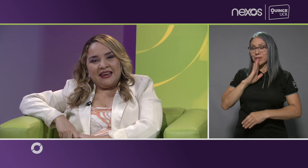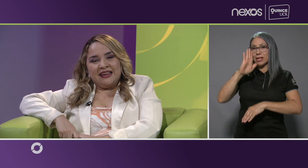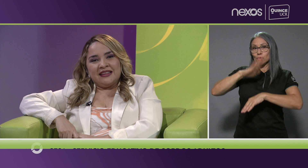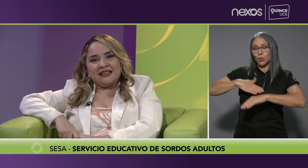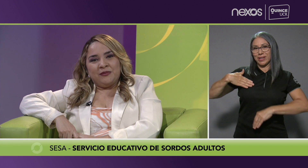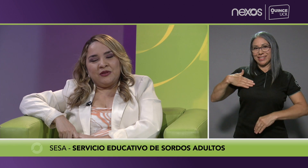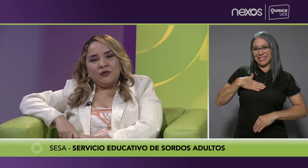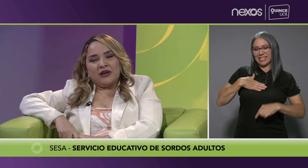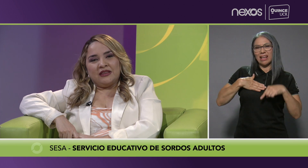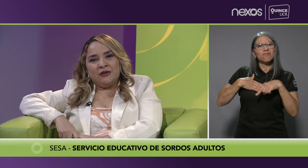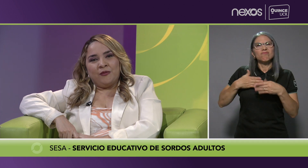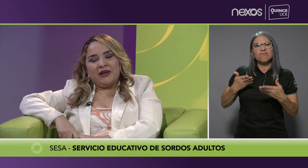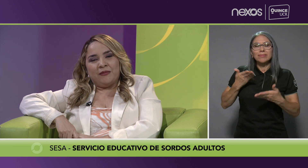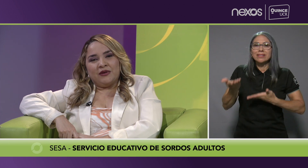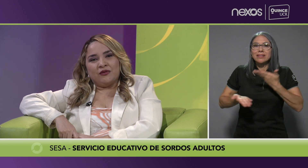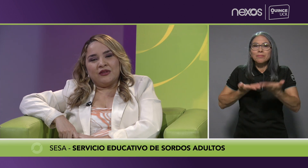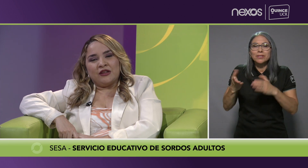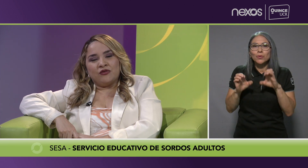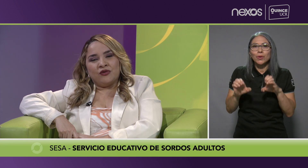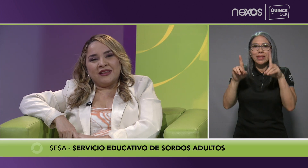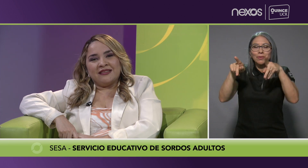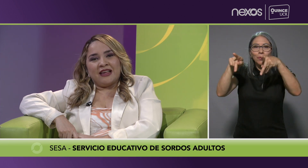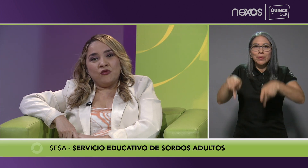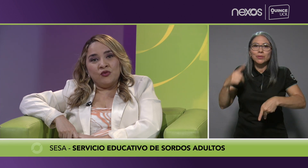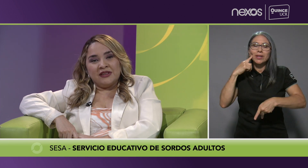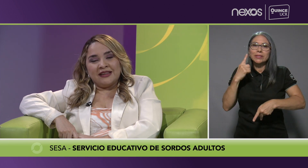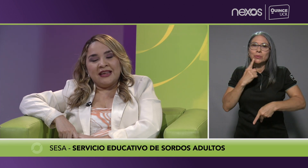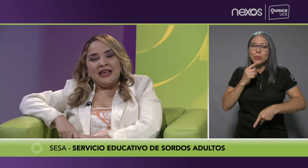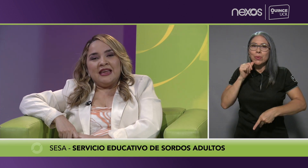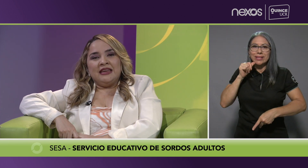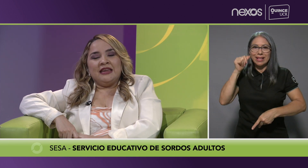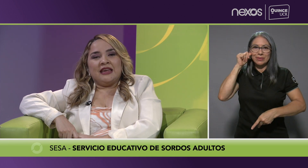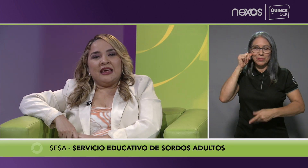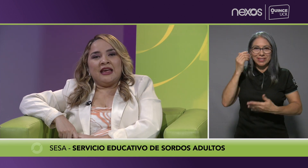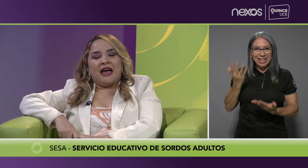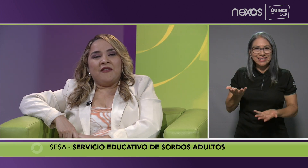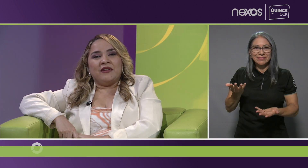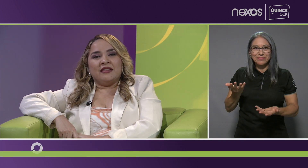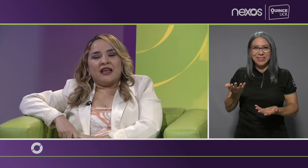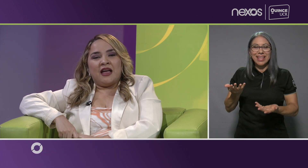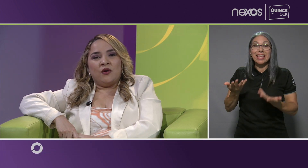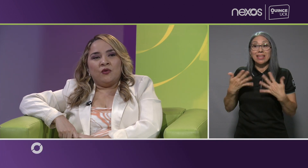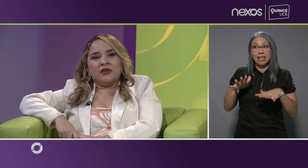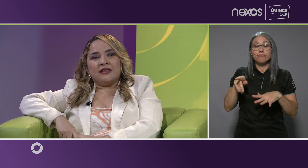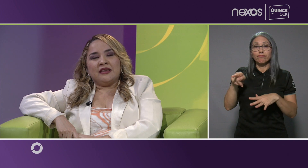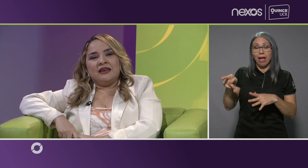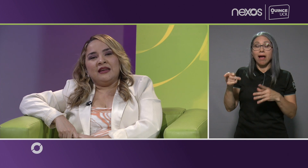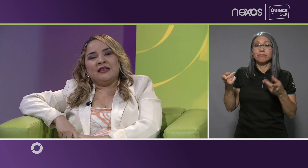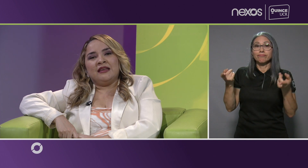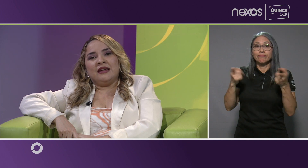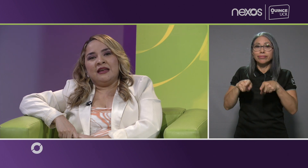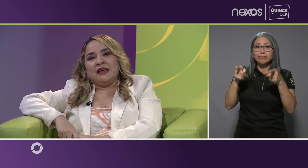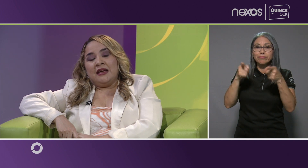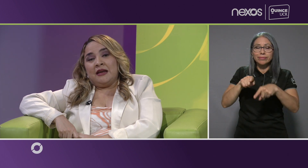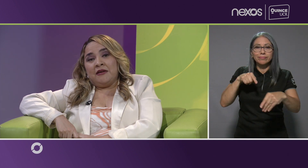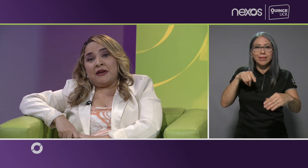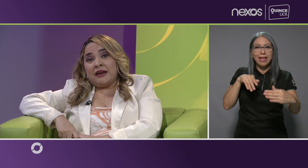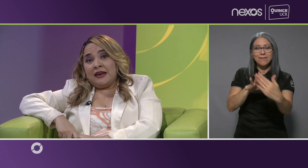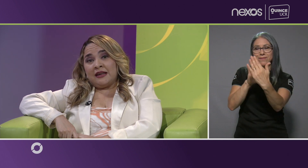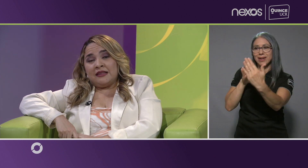CESA, que es el servicio educativo para personas sordas adultas y que ha enfrentado una serie